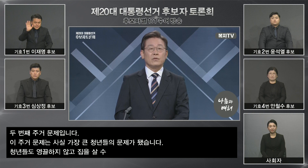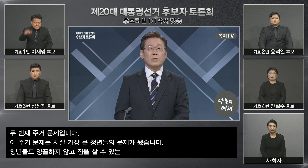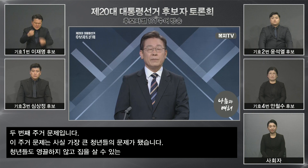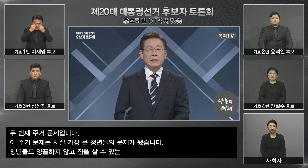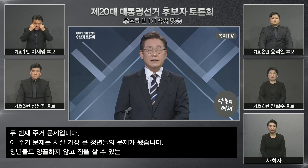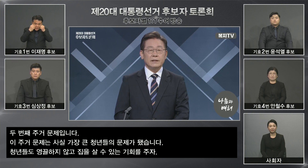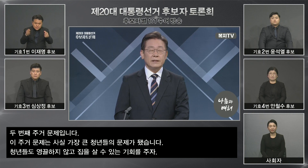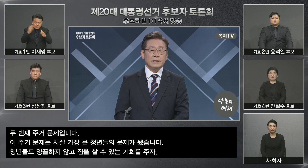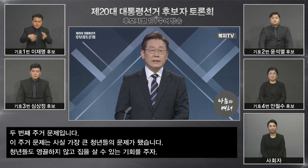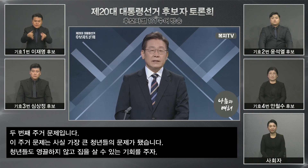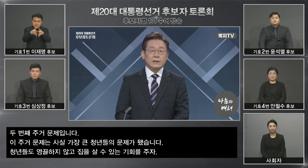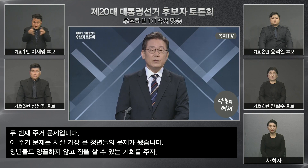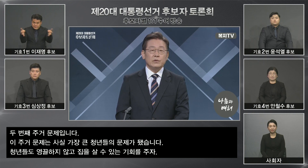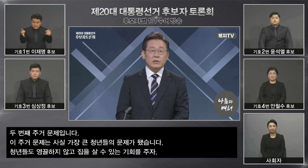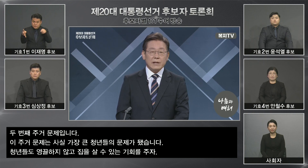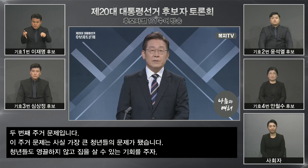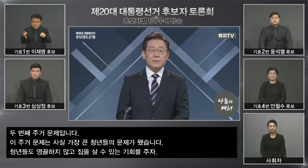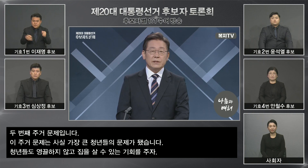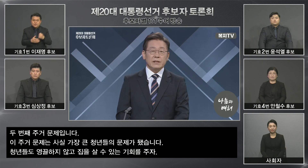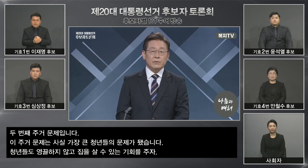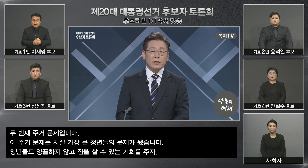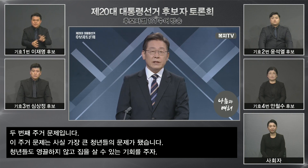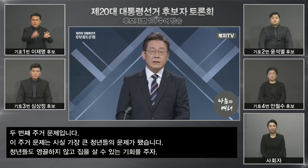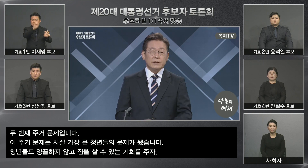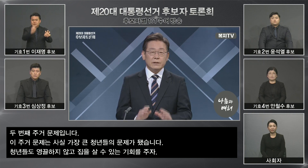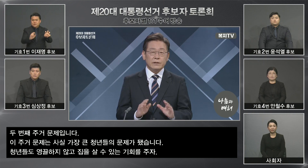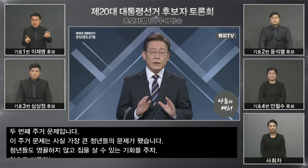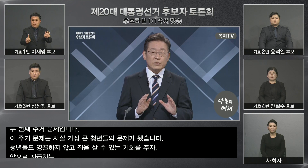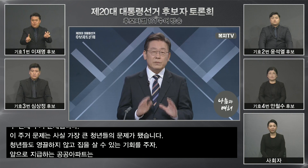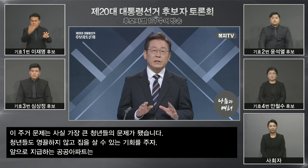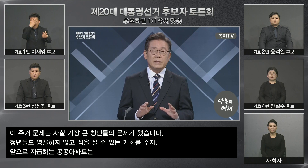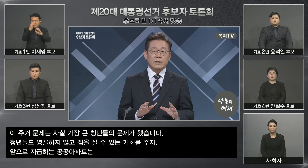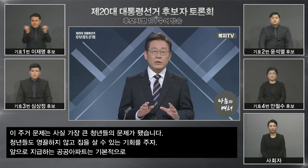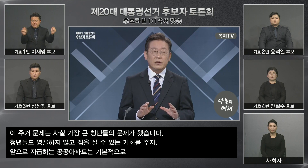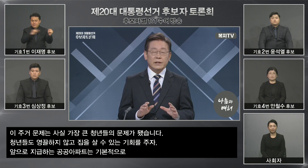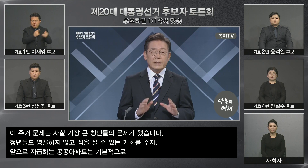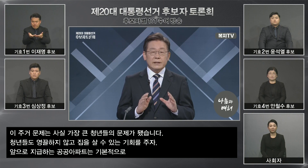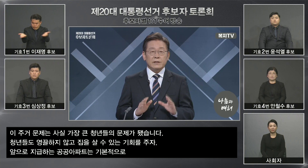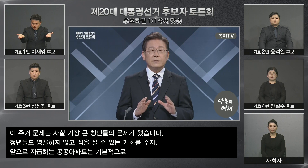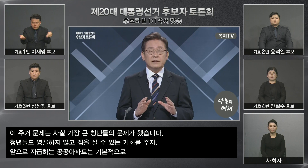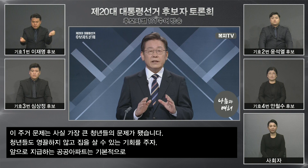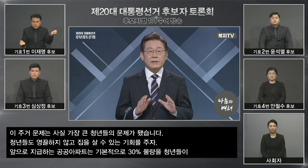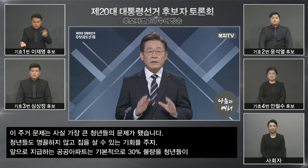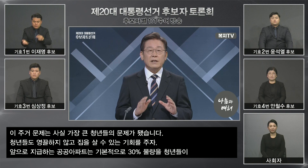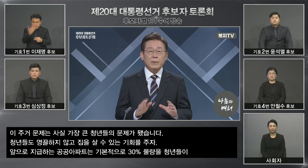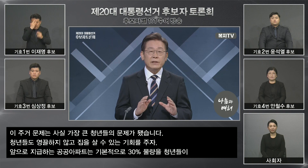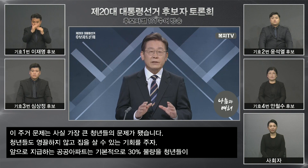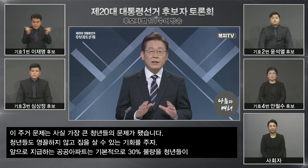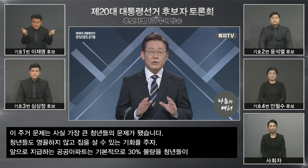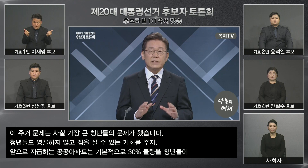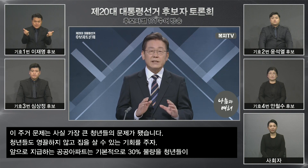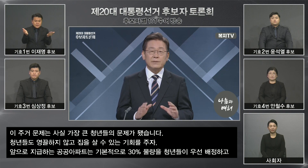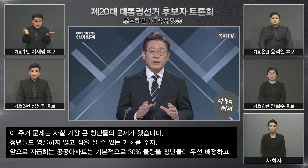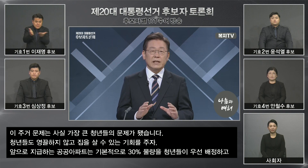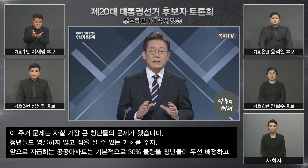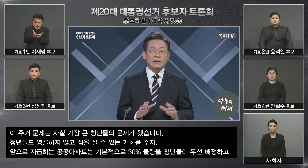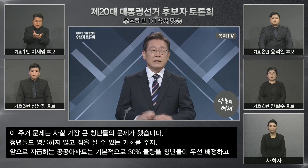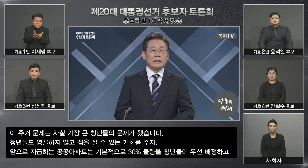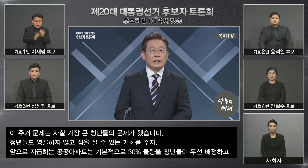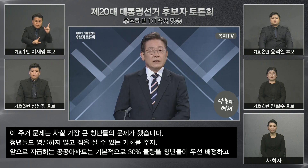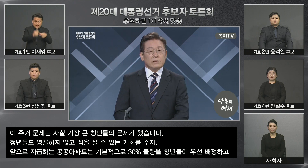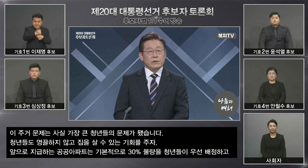공급하는 공공아파트는 기본적으로 30% 물량을 청년들에게 우선 배정하고 청년들에게 적합한 형태로